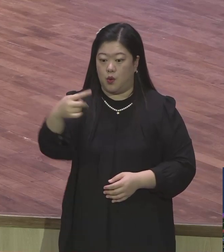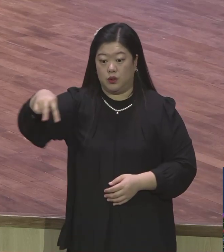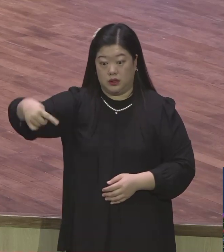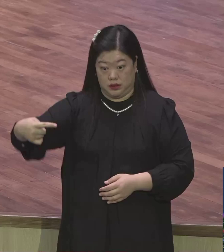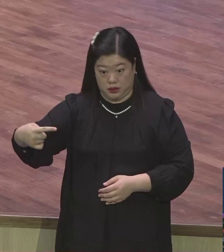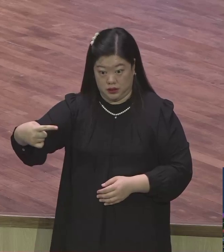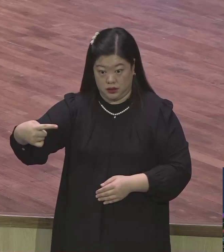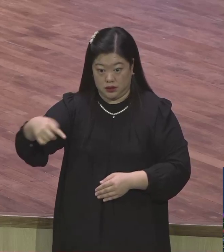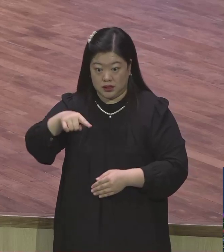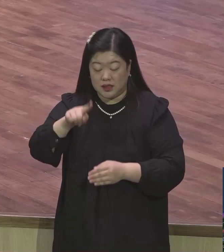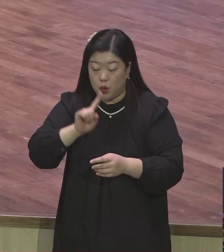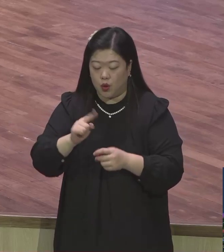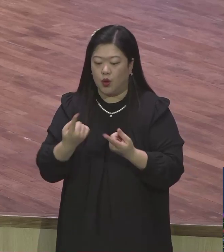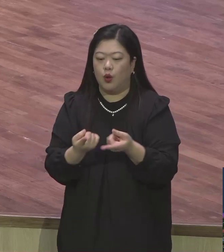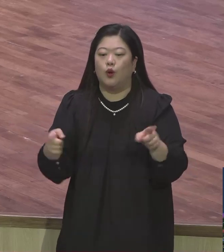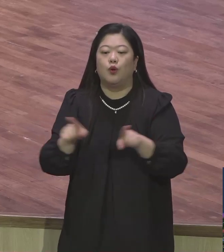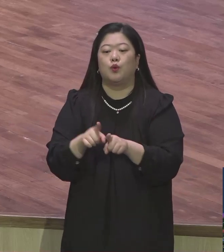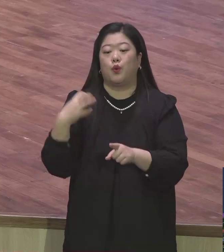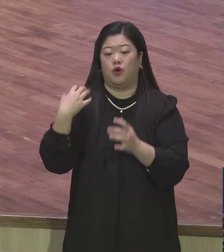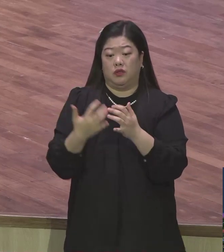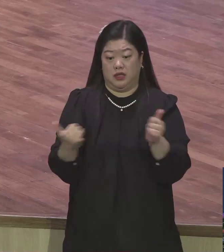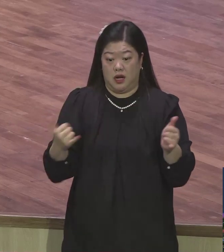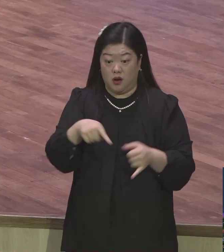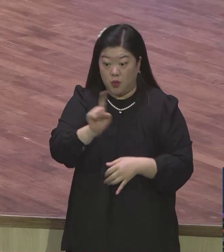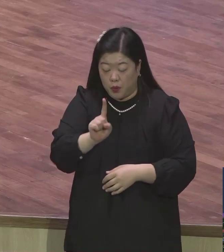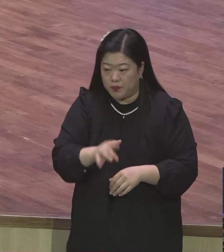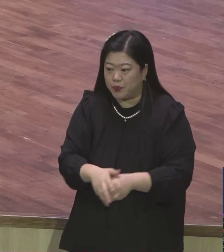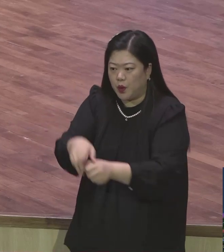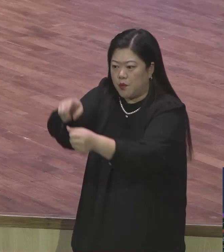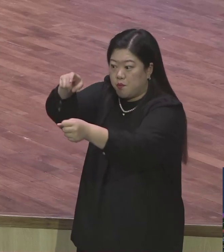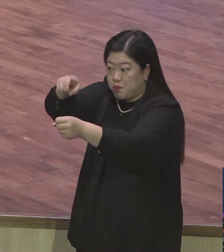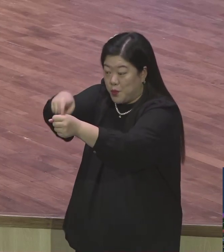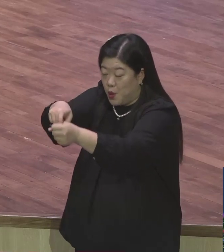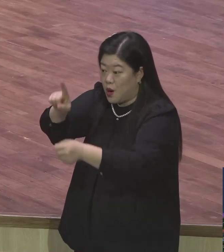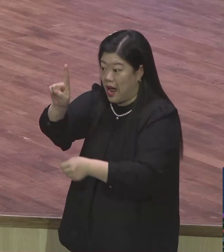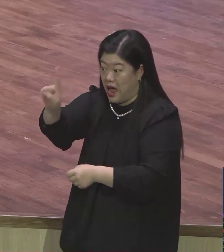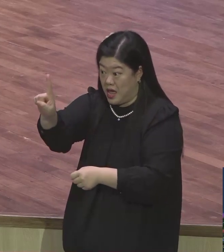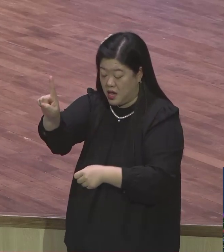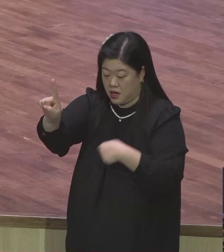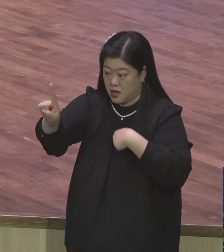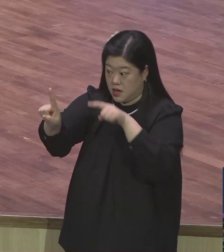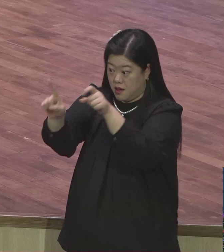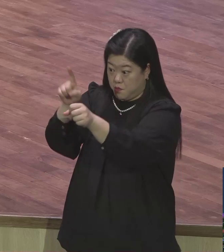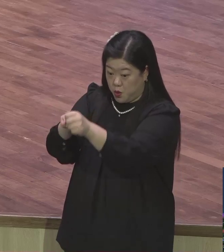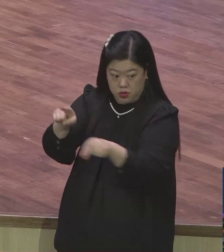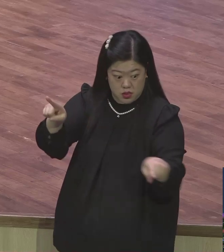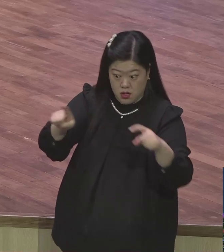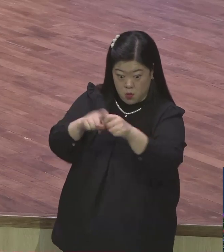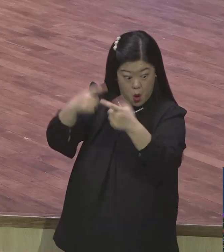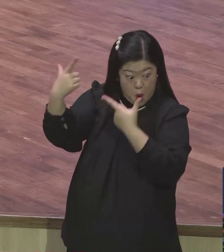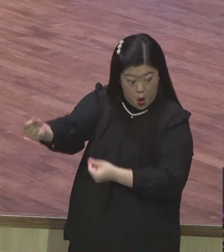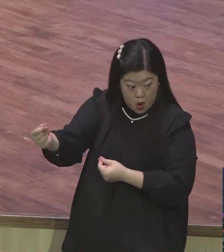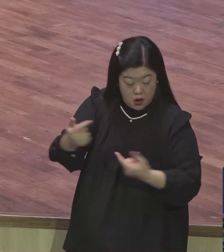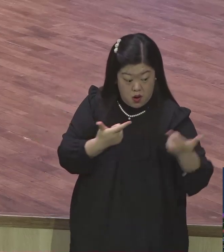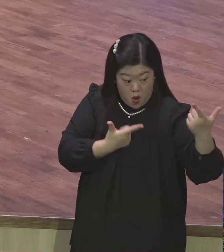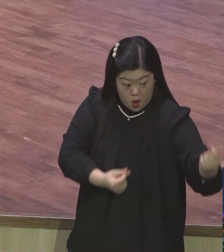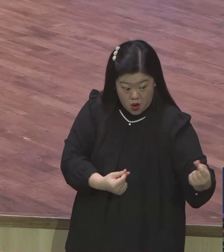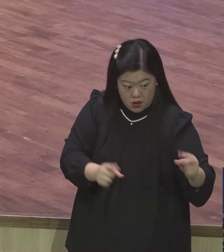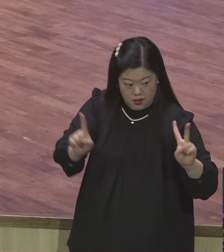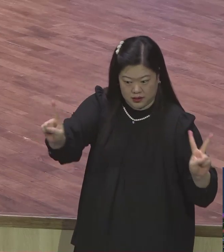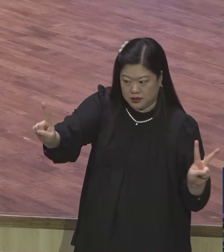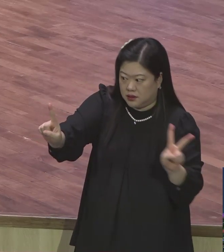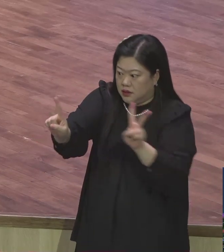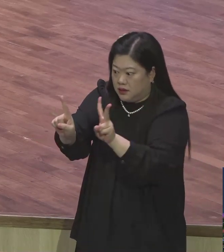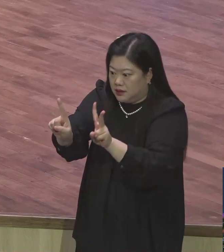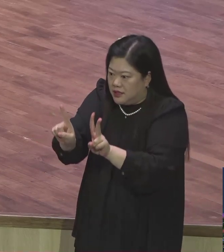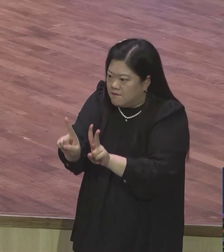어떤 일에 동일한 목적과 한 마음을 가지고 함께 일하는 사람, 다시 말하면 돕는